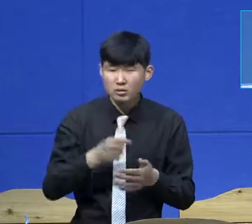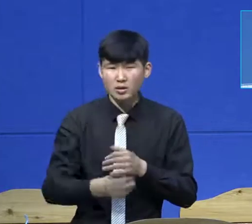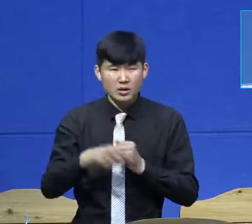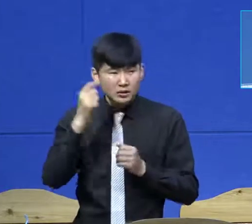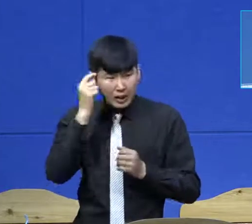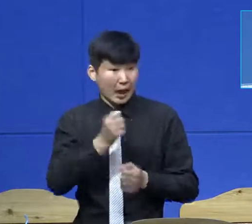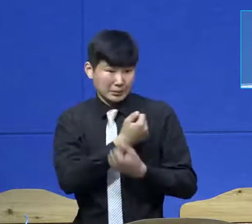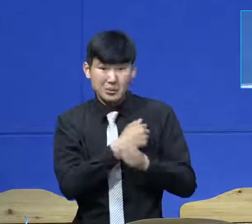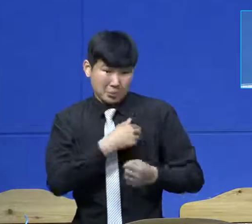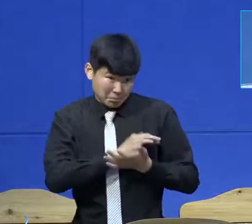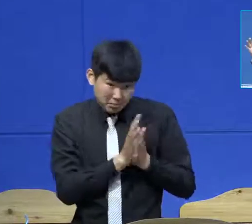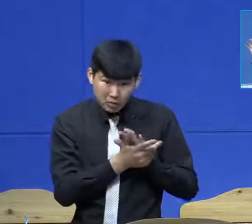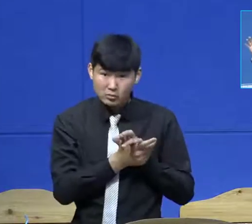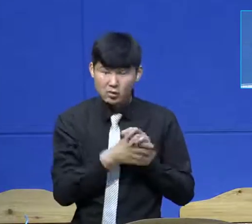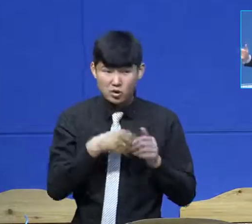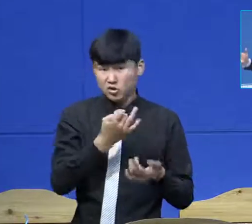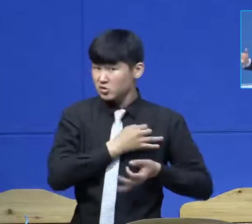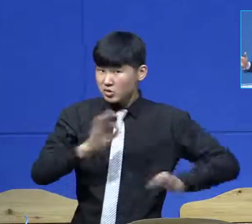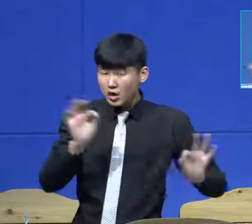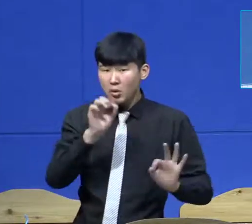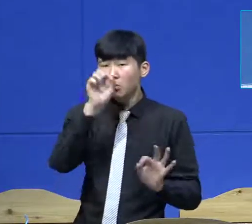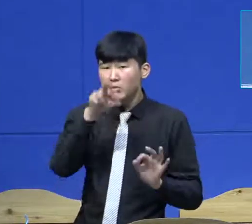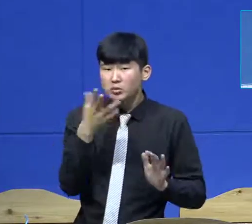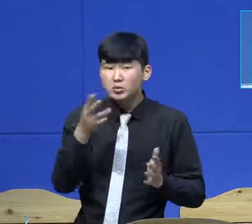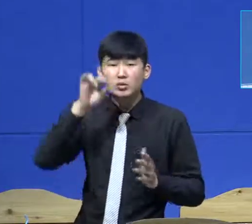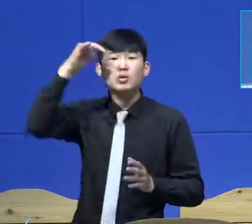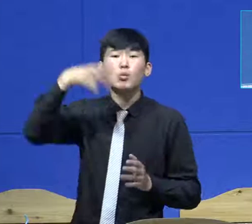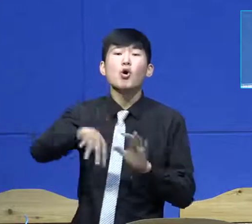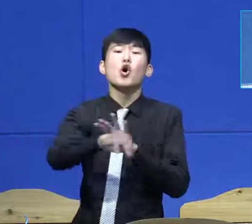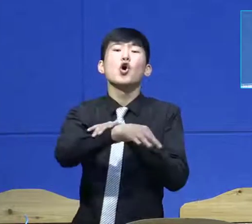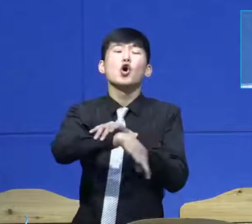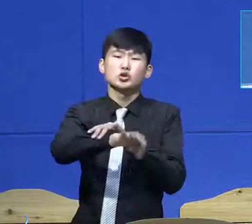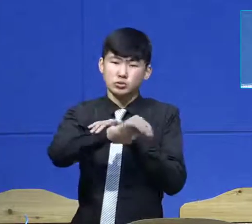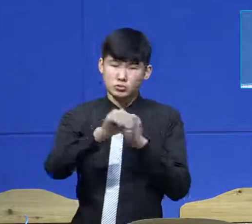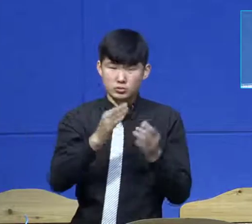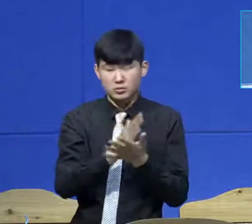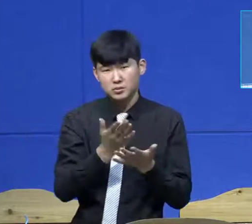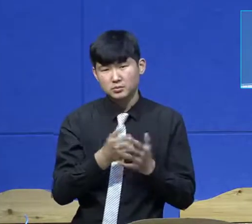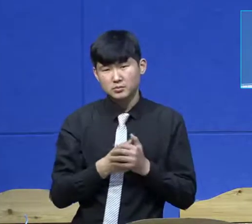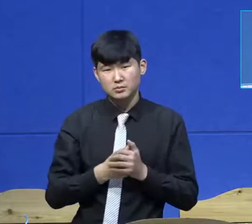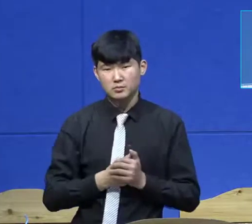Хичнээн аварчсан байлаа ч гэсэн тэрэнд итгэхгүй бол тэр нэгүсэл нь хоосон болж байна.